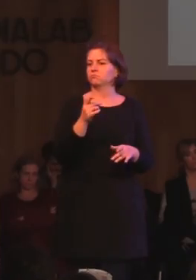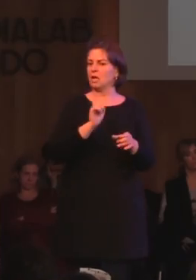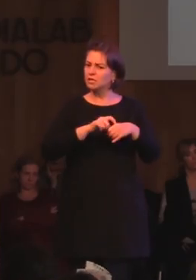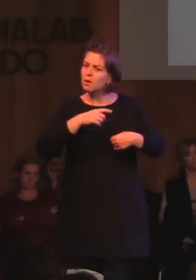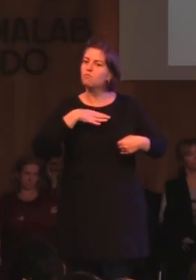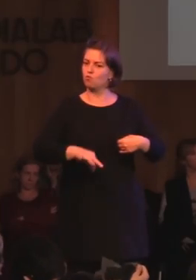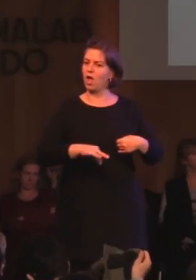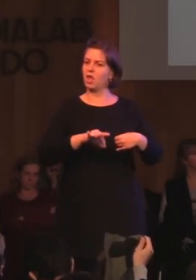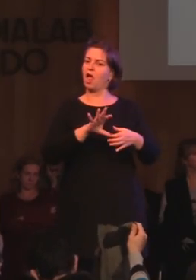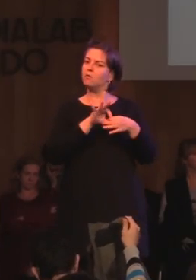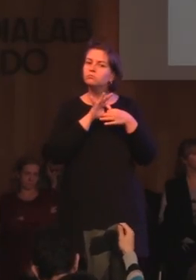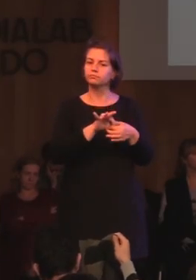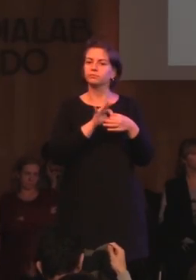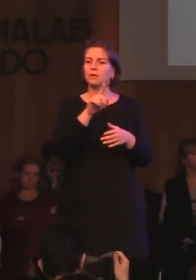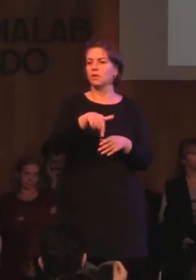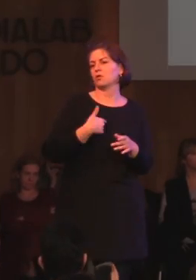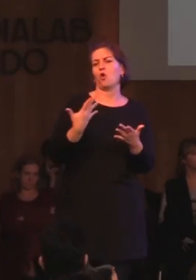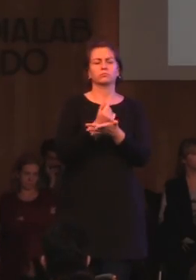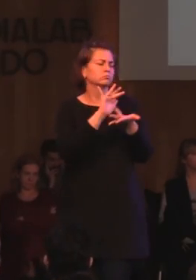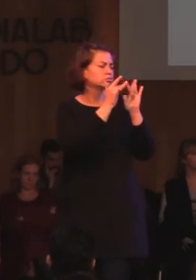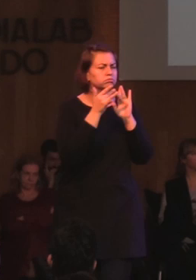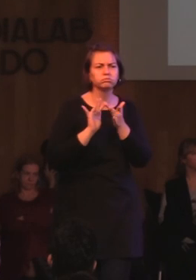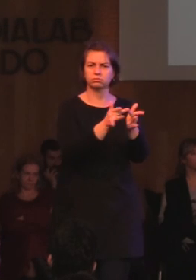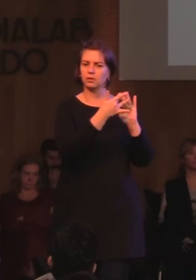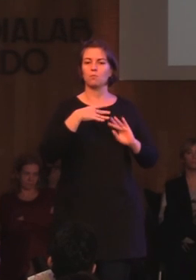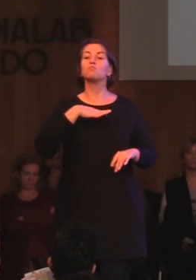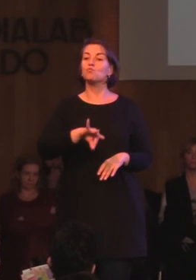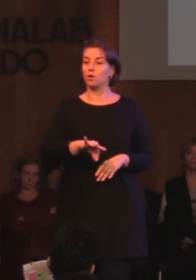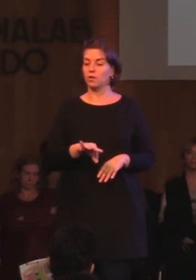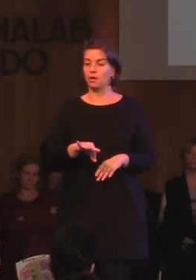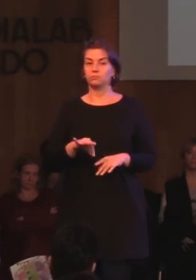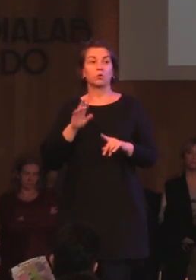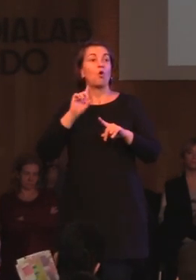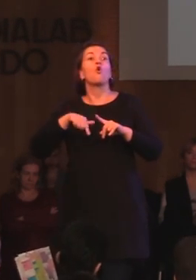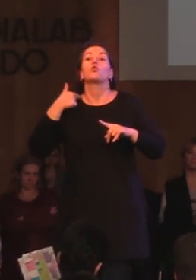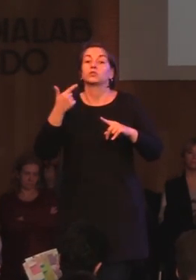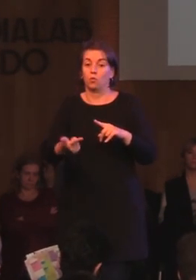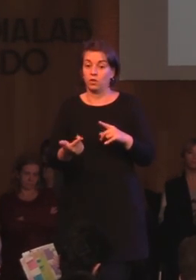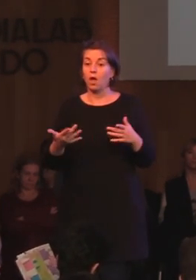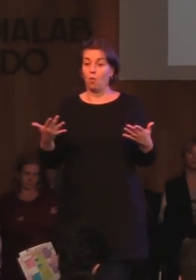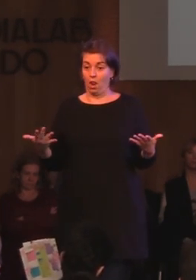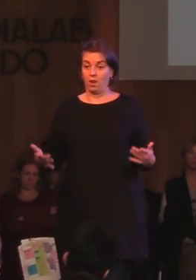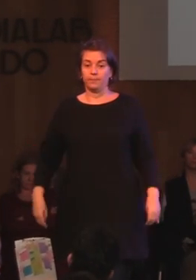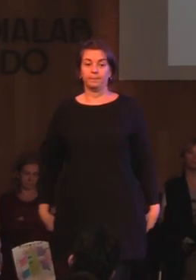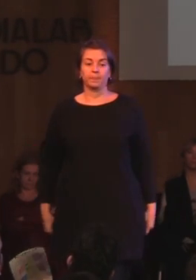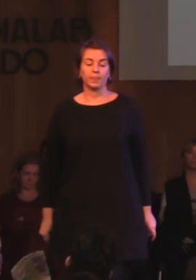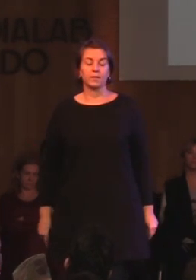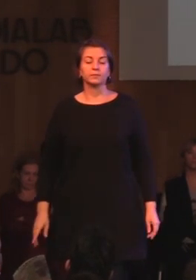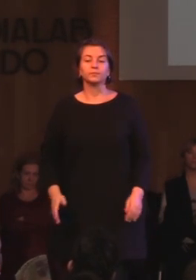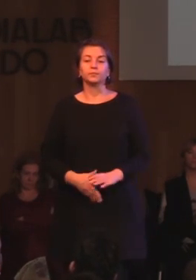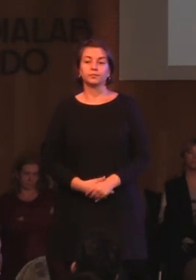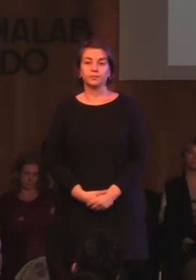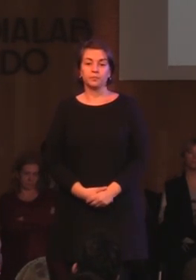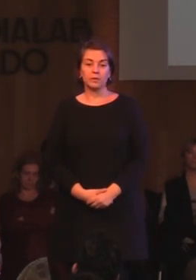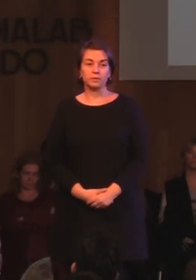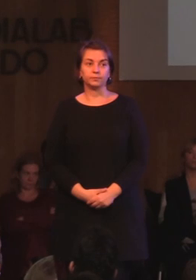Que suponga un zoco de interacciones central en el barrio. Como una consecuencia en este contexto y como una consecuencia del mismo, de este